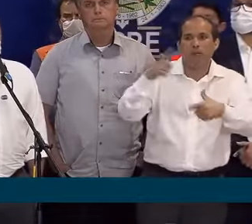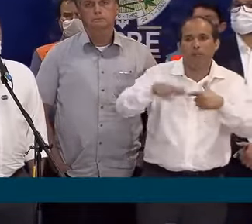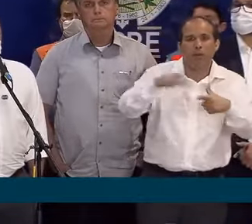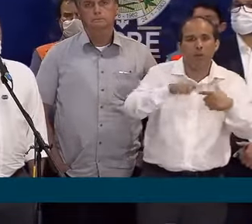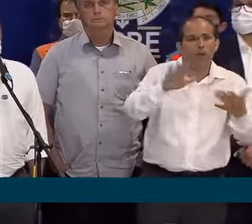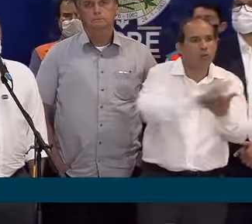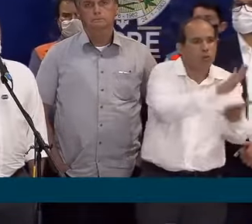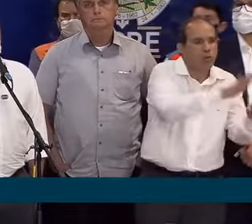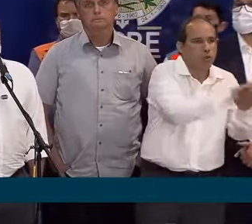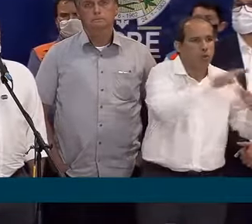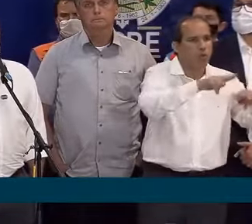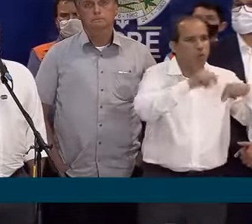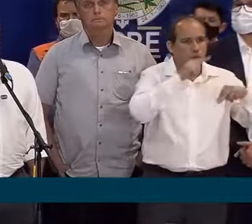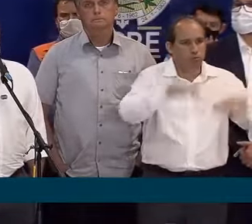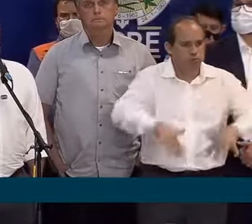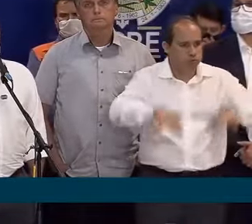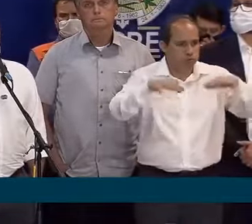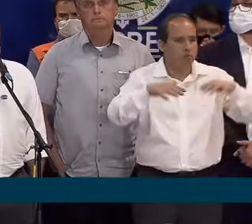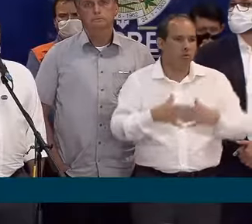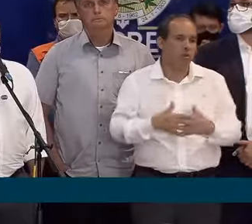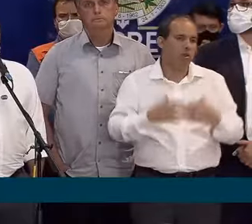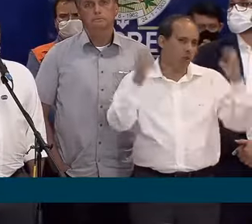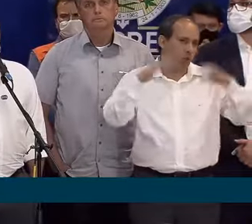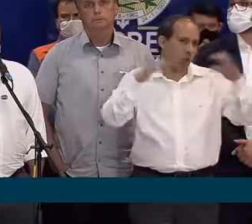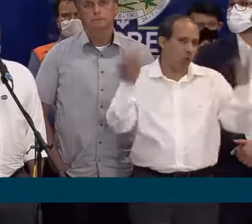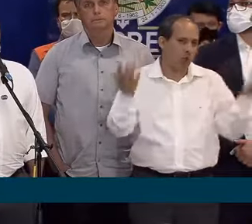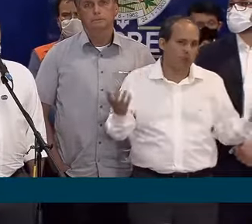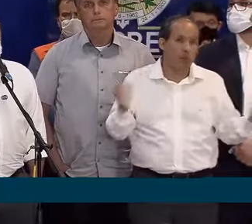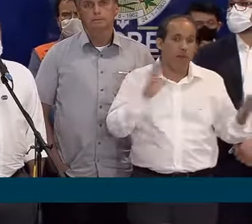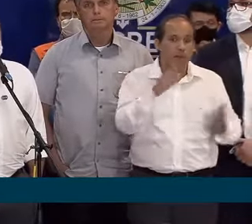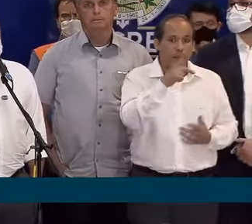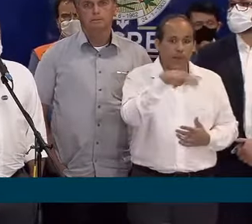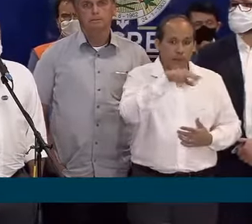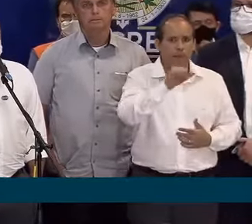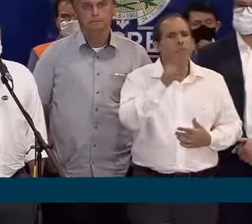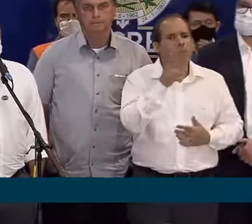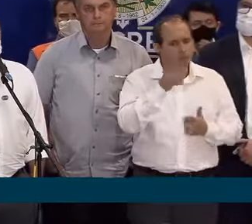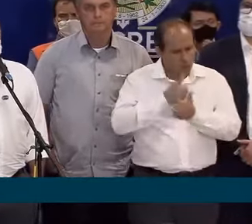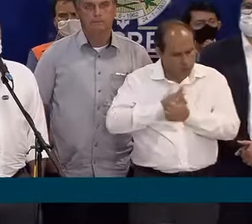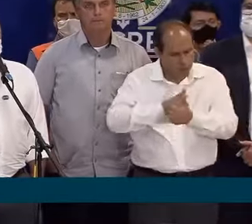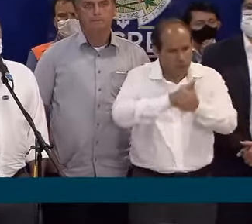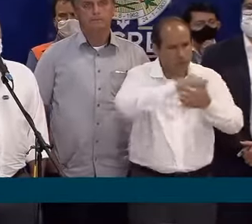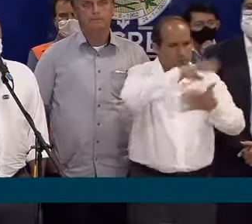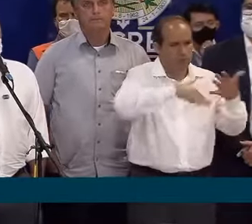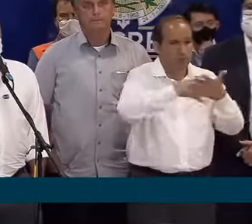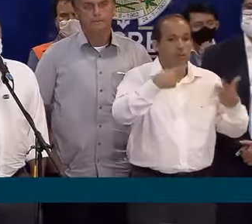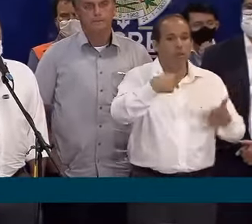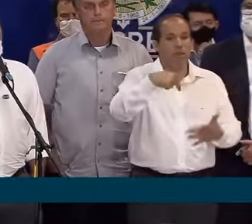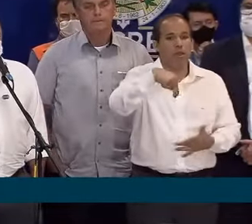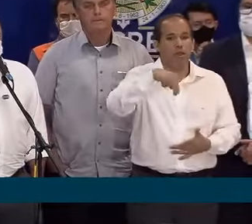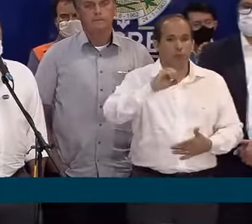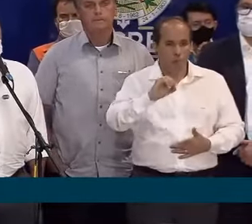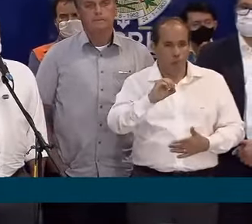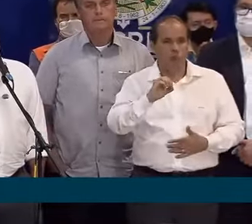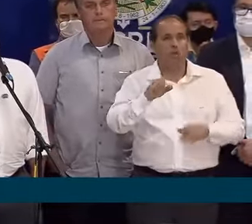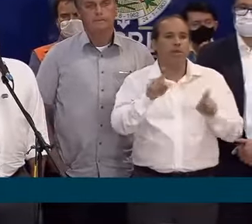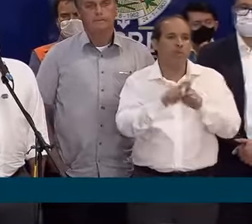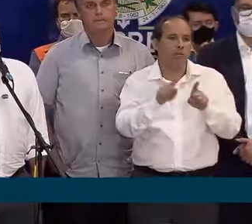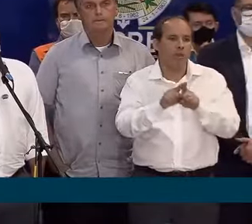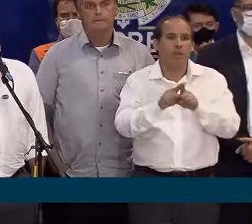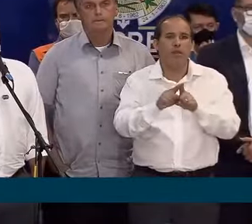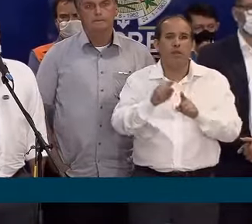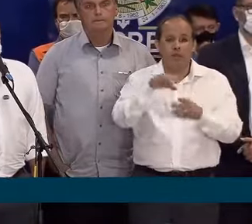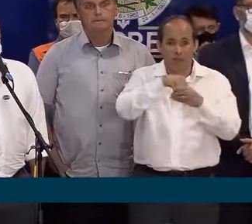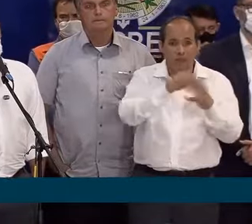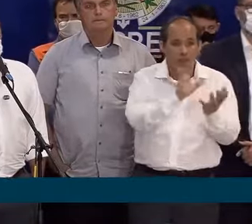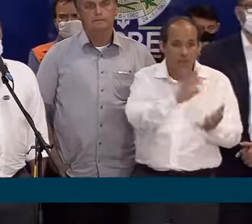PNI, o nosso Plano Nacional de Operacionalização da Vacinação, PNO, dentro dos grupos,